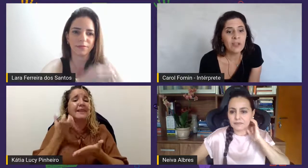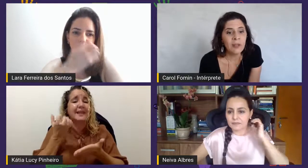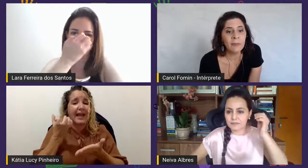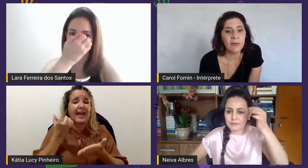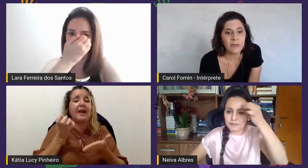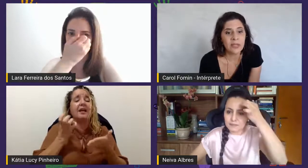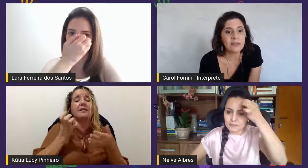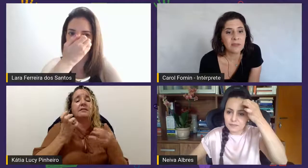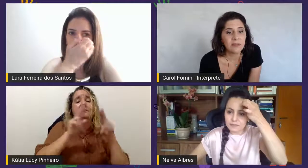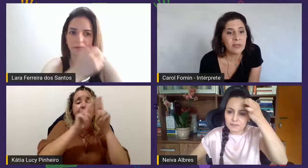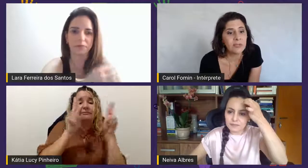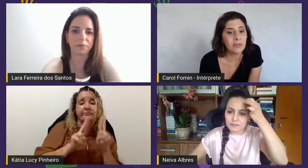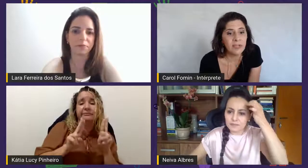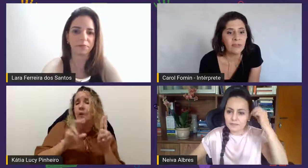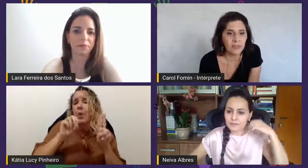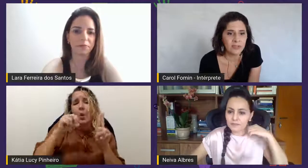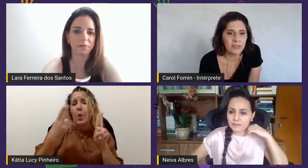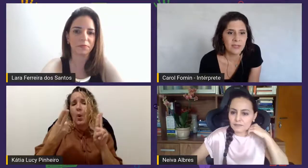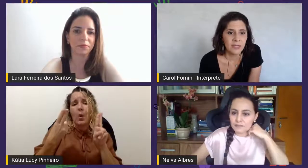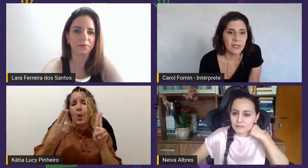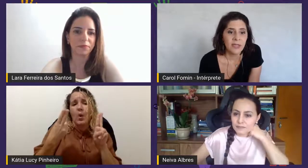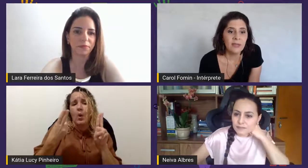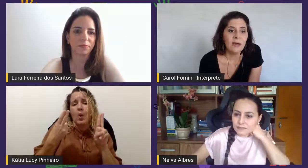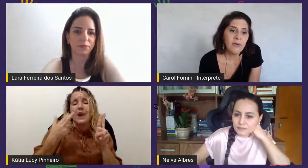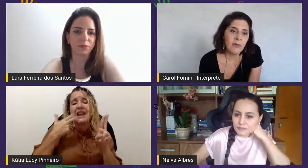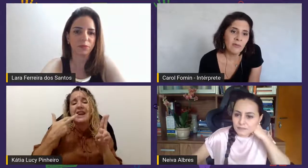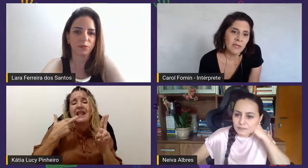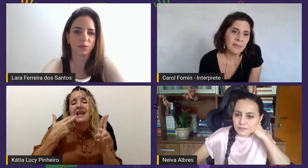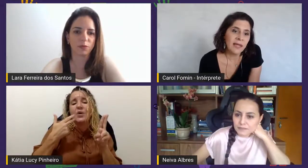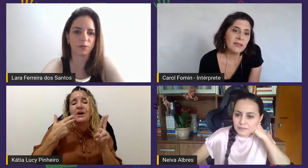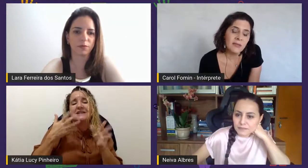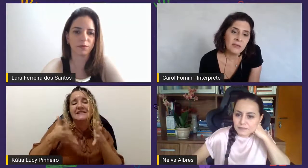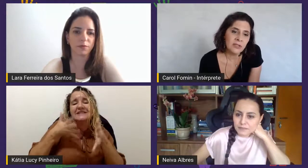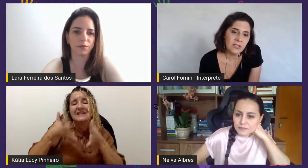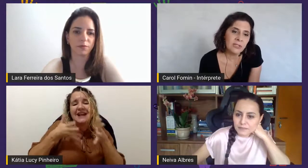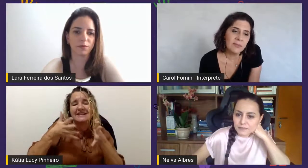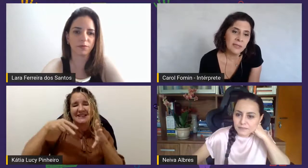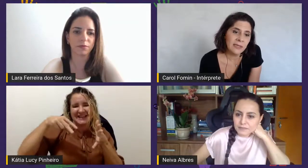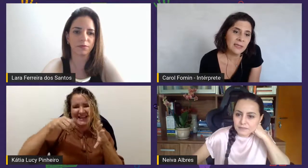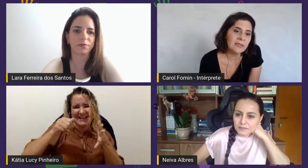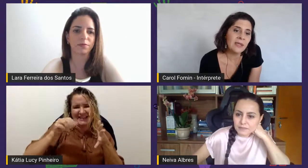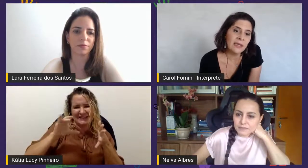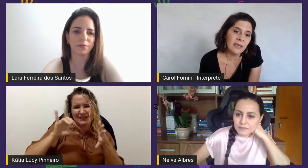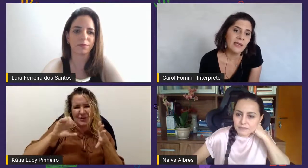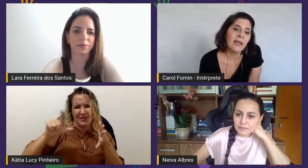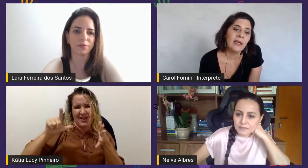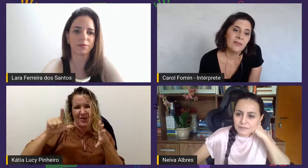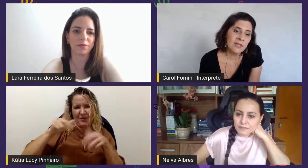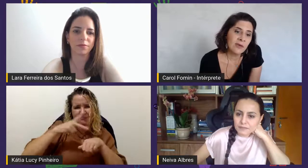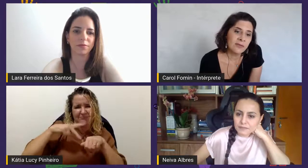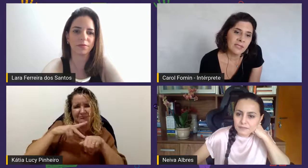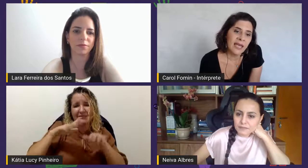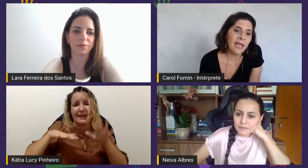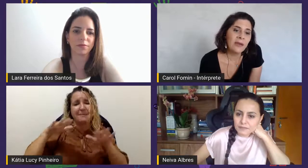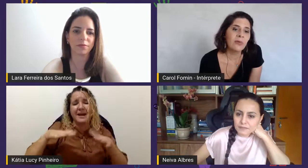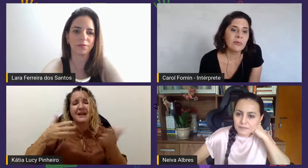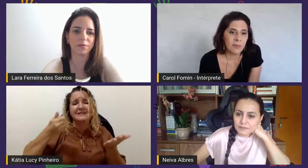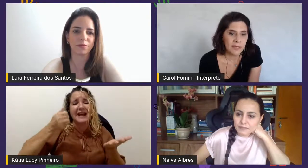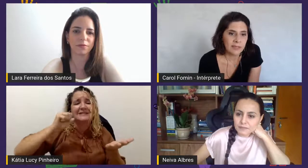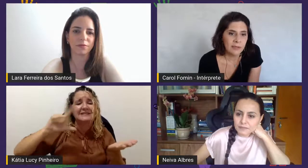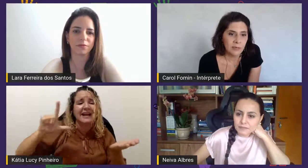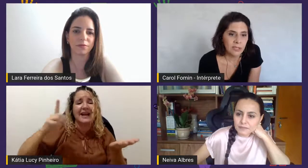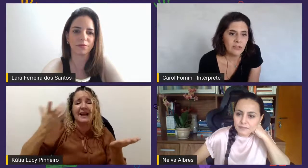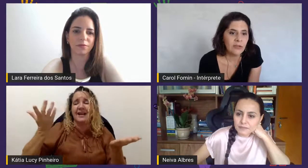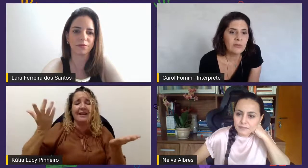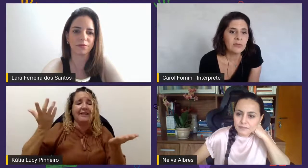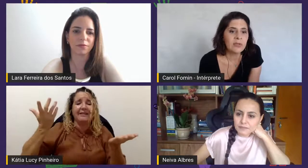perfil de profissionais tradutores ouvintes. E não foram contempladas outras disciplinas em que se considere outros